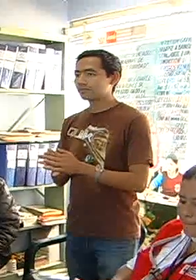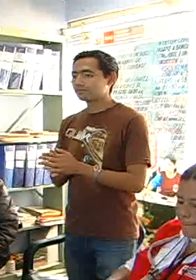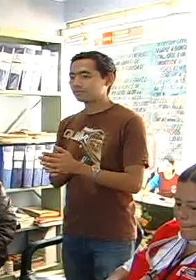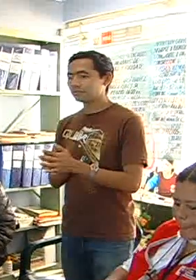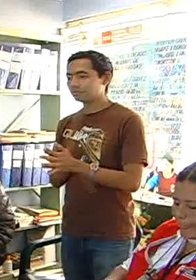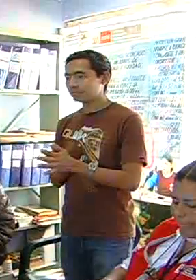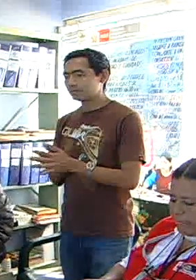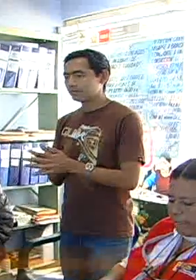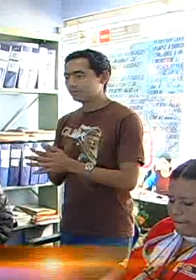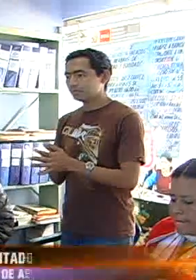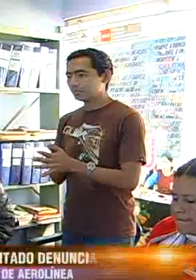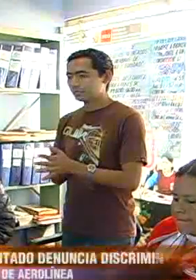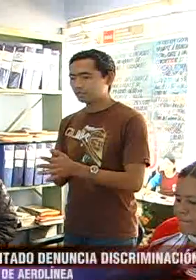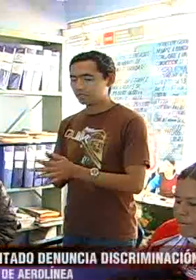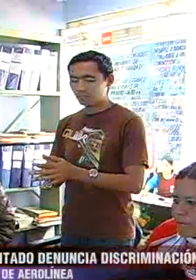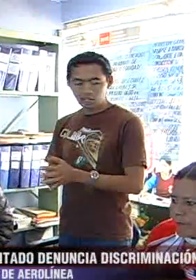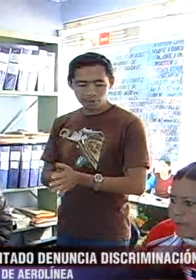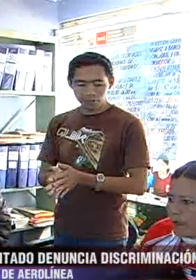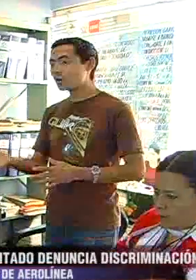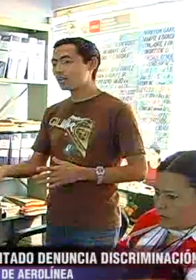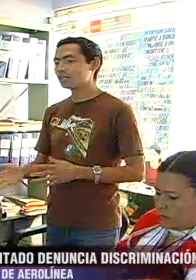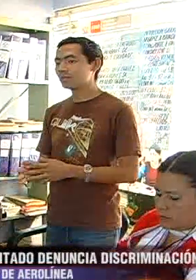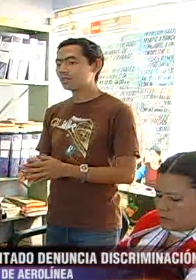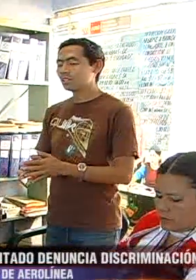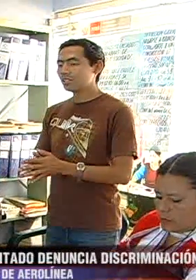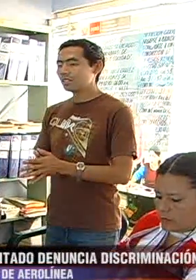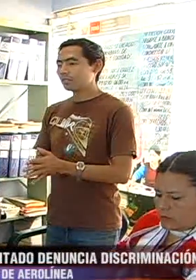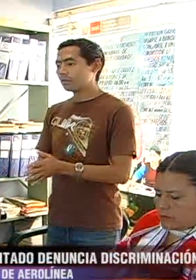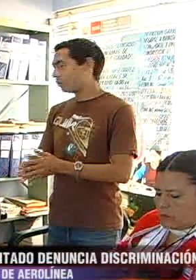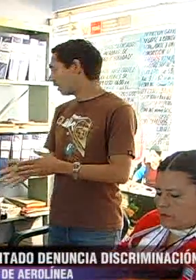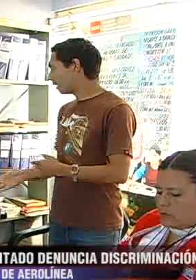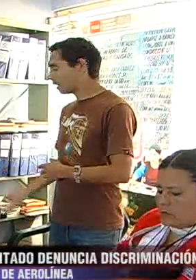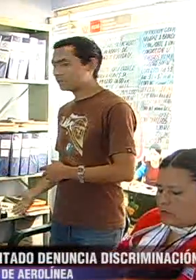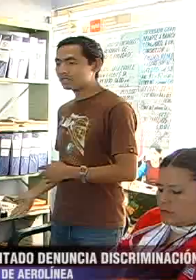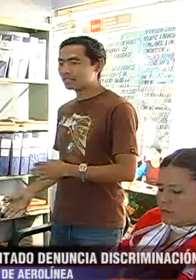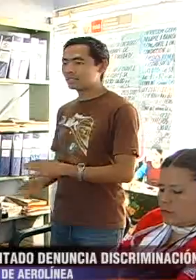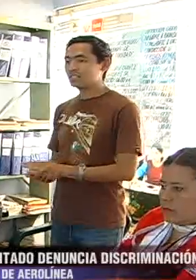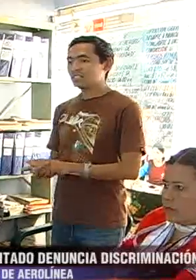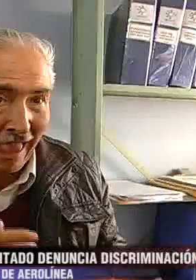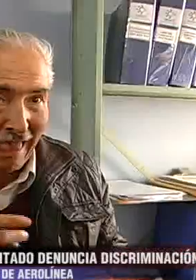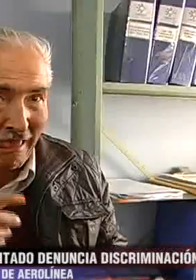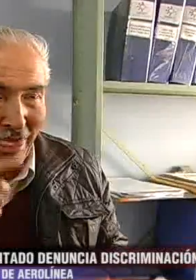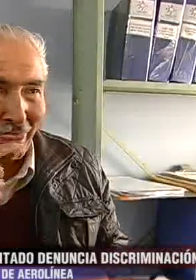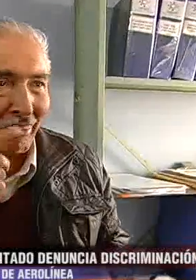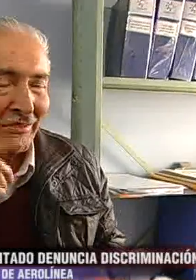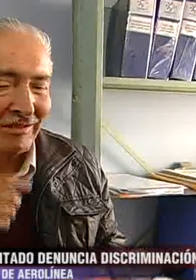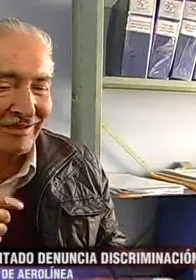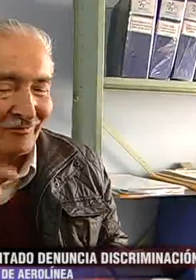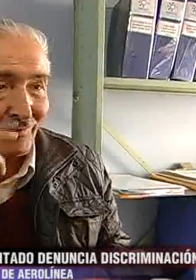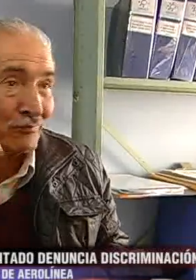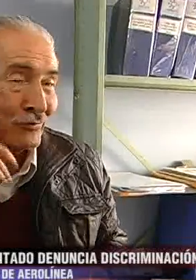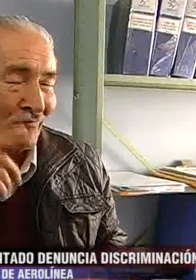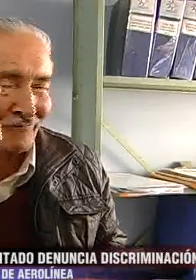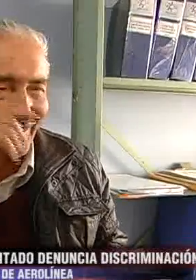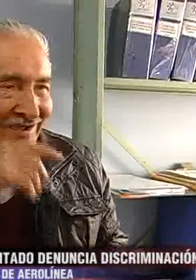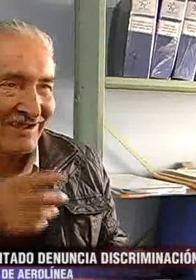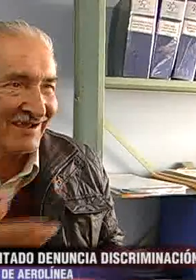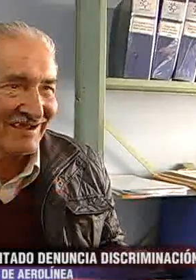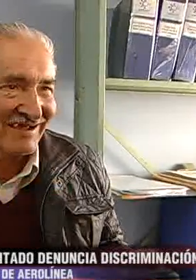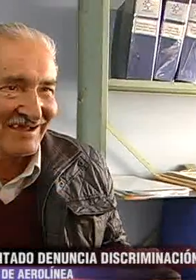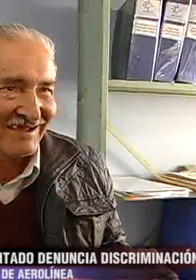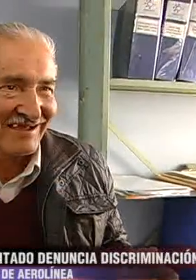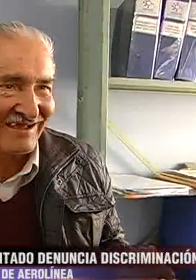Un caso de discriminación fue denunciado por los familiares de Vicente Cárdenas, un anciano de 70 años de edad, quien es